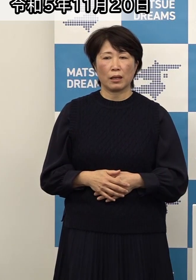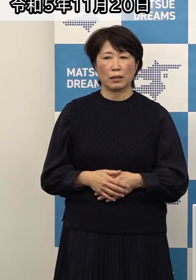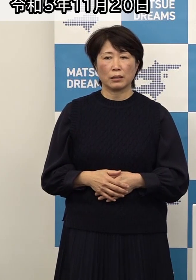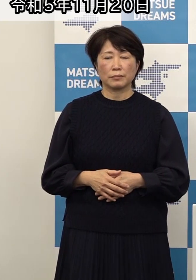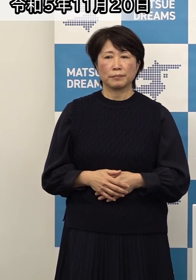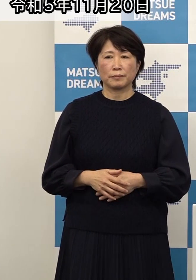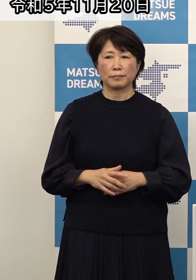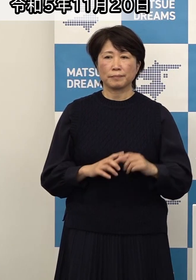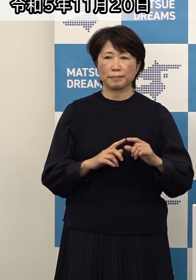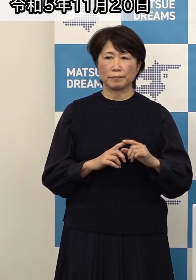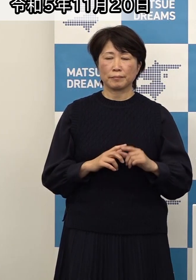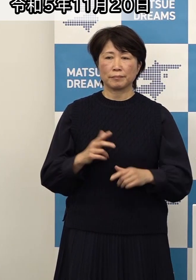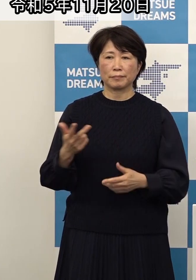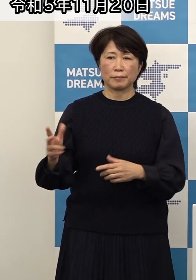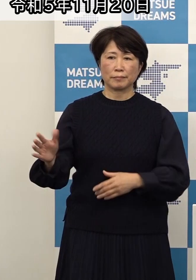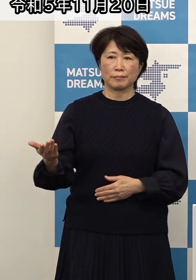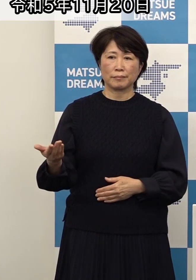った、